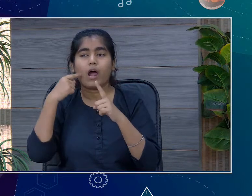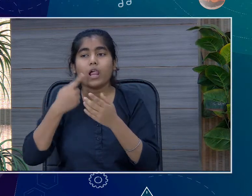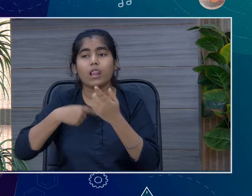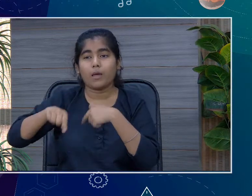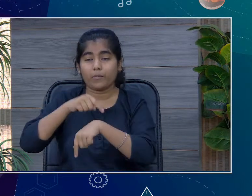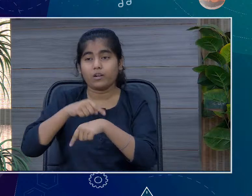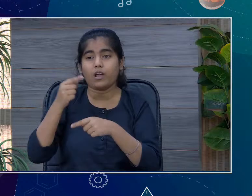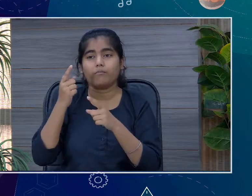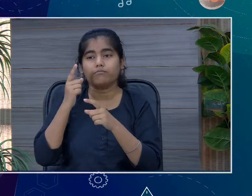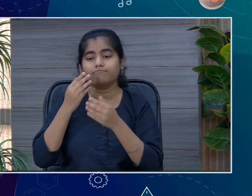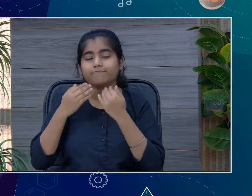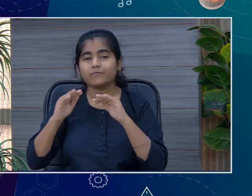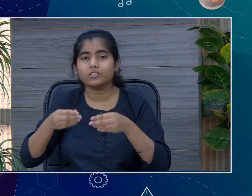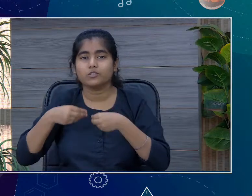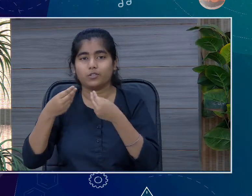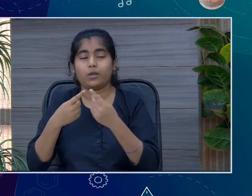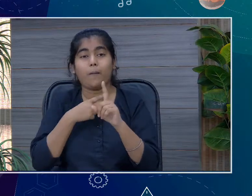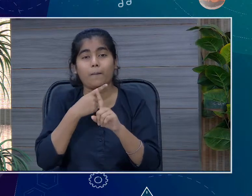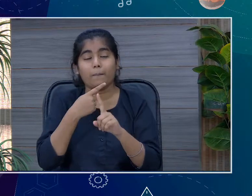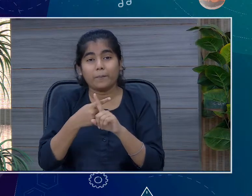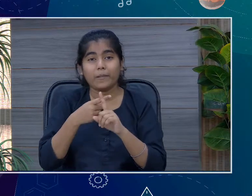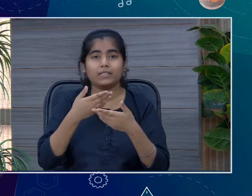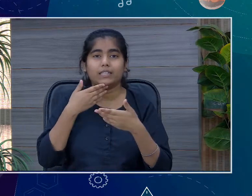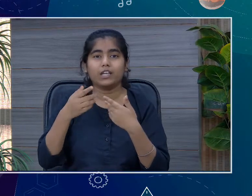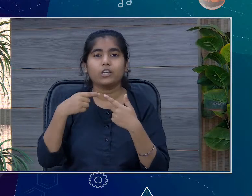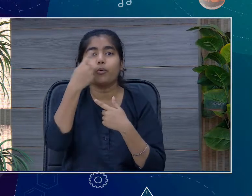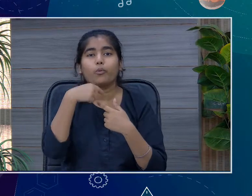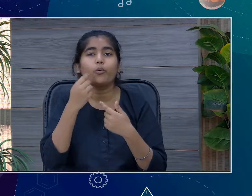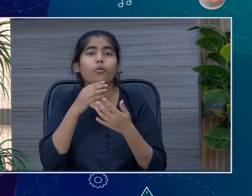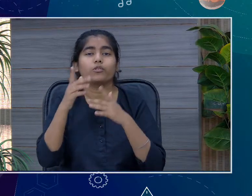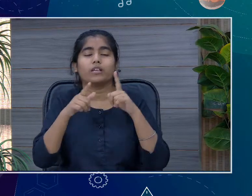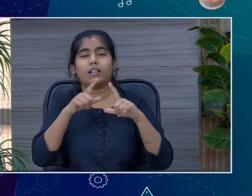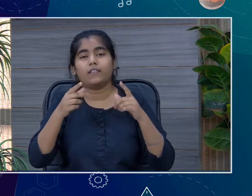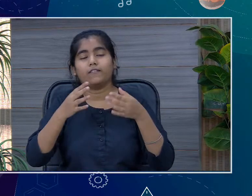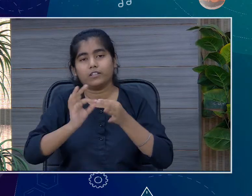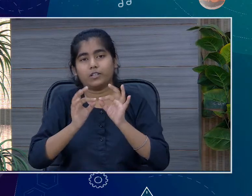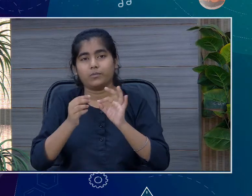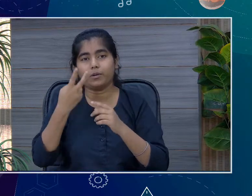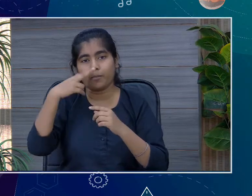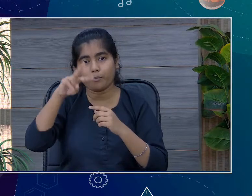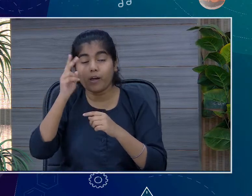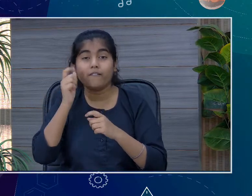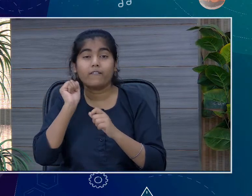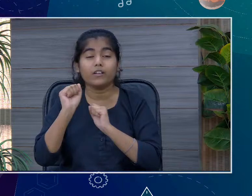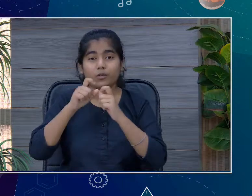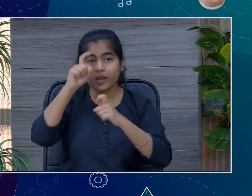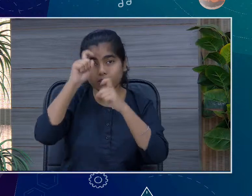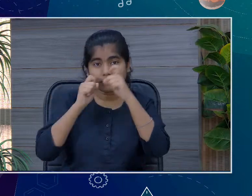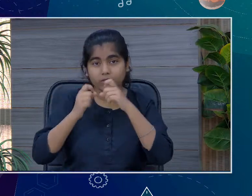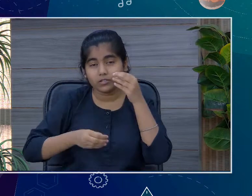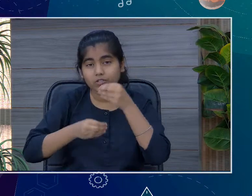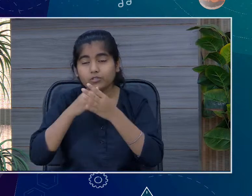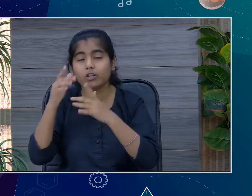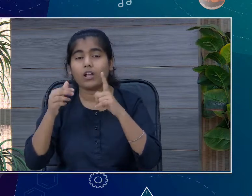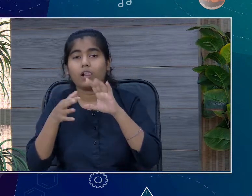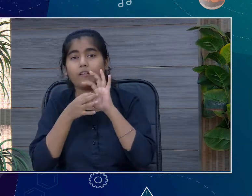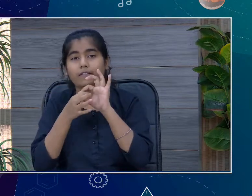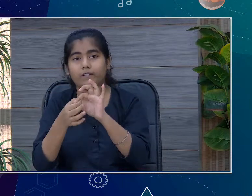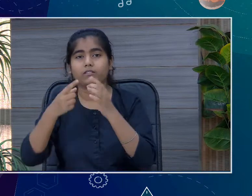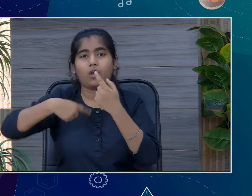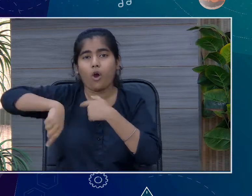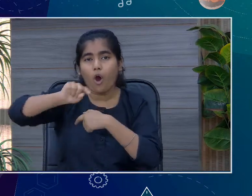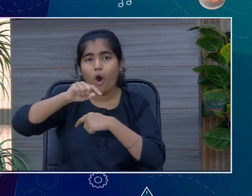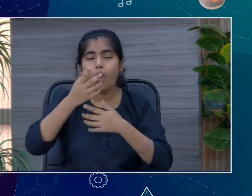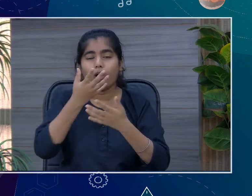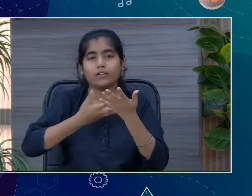दिया। एंड ऑफ कोर्स थैंक यू सो मच साइन लैंग्वेज इंटरप्रेटर पायल सैनी, जिन्होंने अपने एक्सप्रेशन से, साइन लैंग्वेज के माध्यम से इन सारी बातों को,